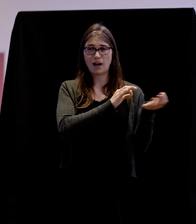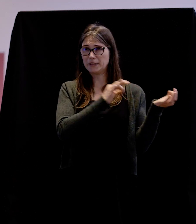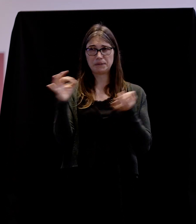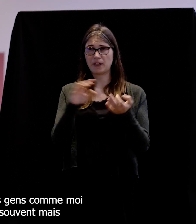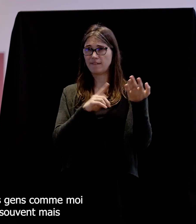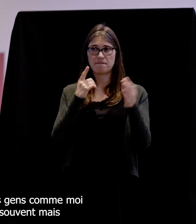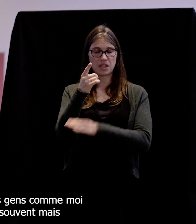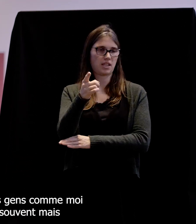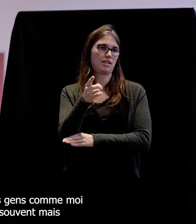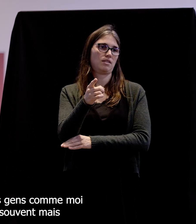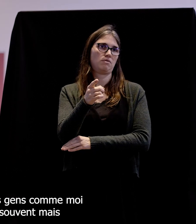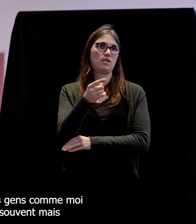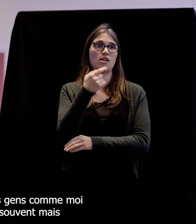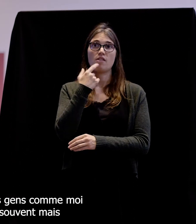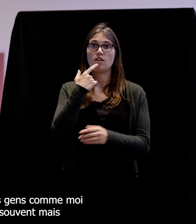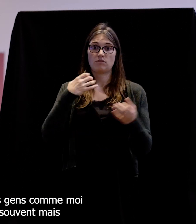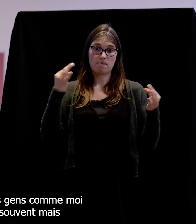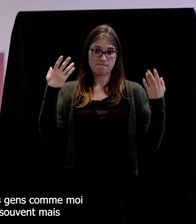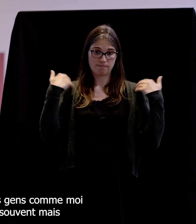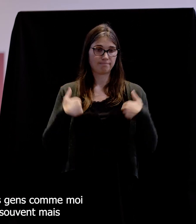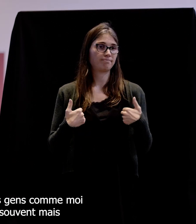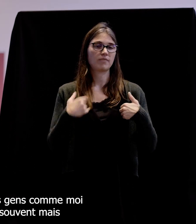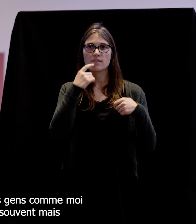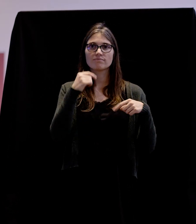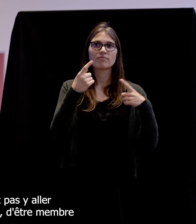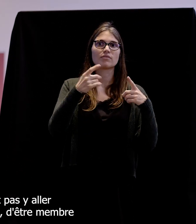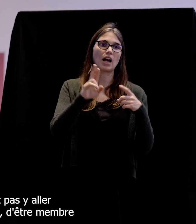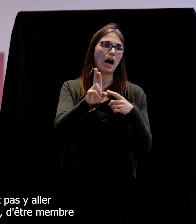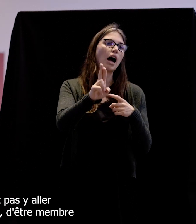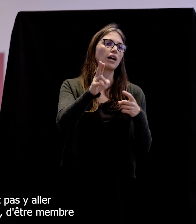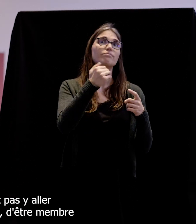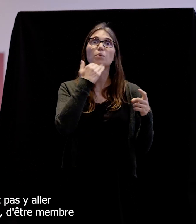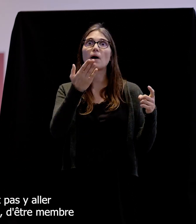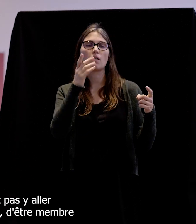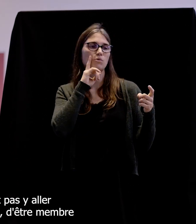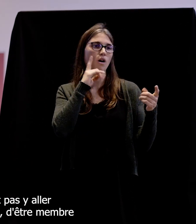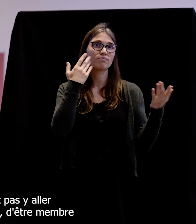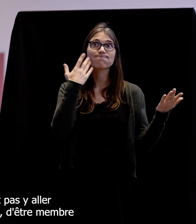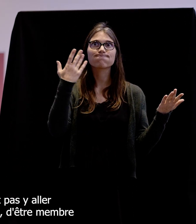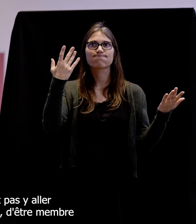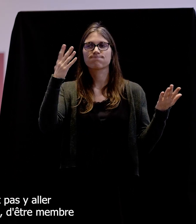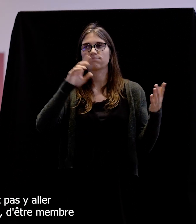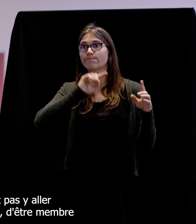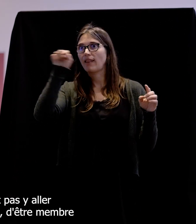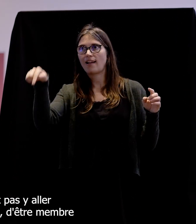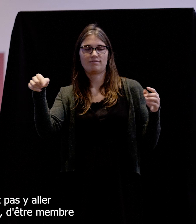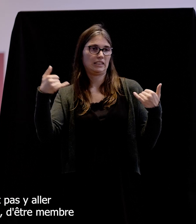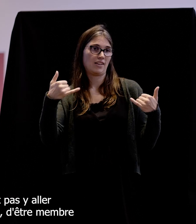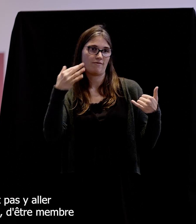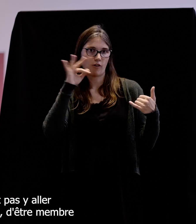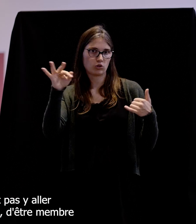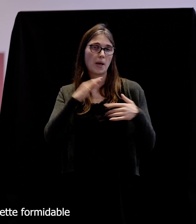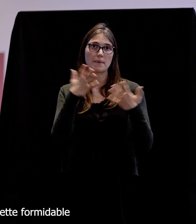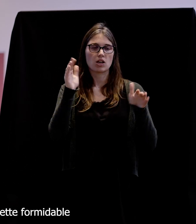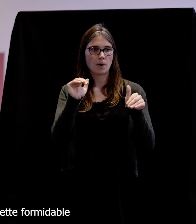vie. Donc ça permet à des gens comme moi qui n'y vont pas souvent, mais qui ne peuvent pas y aller à chaque fois,